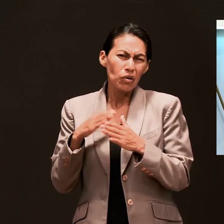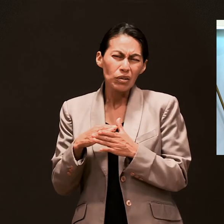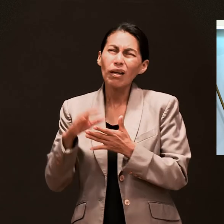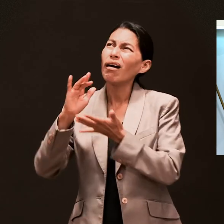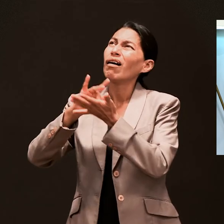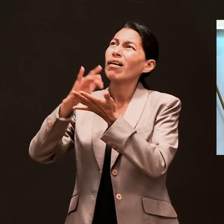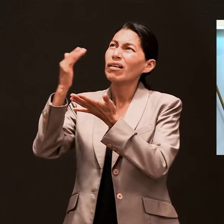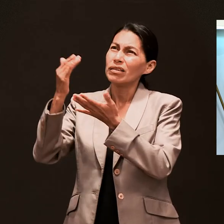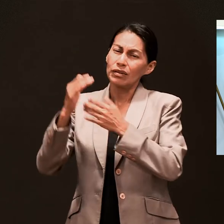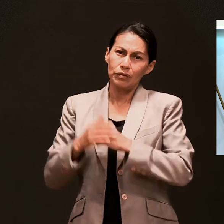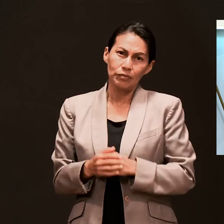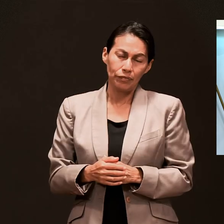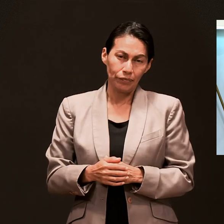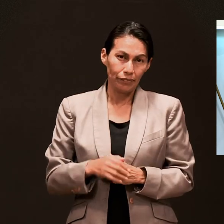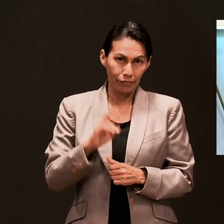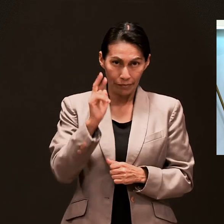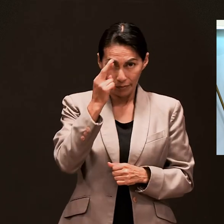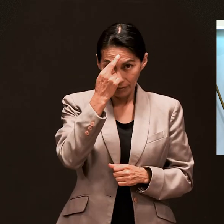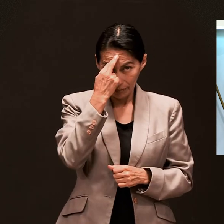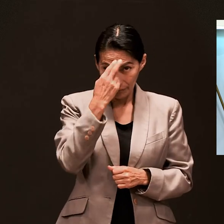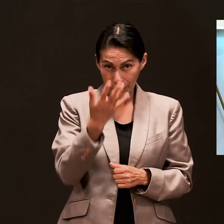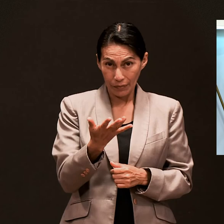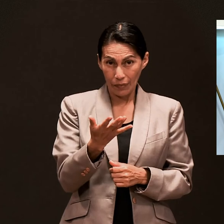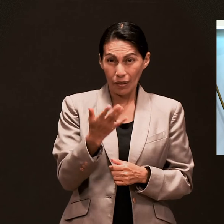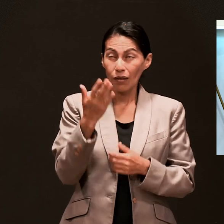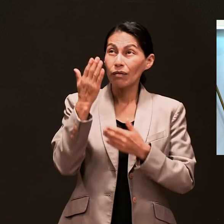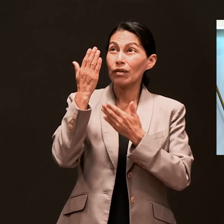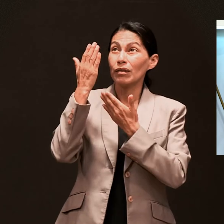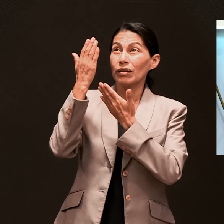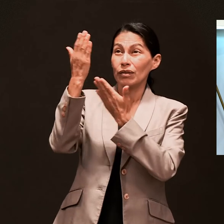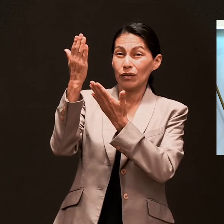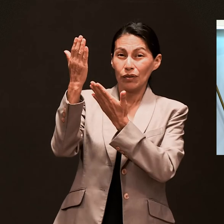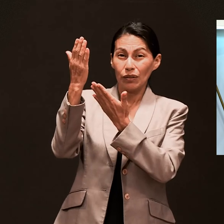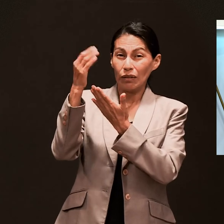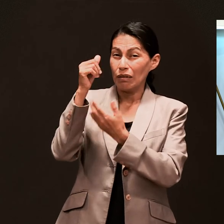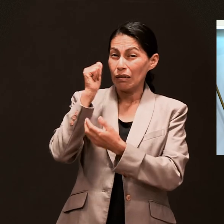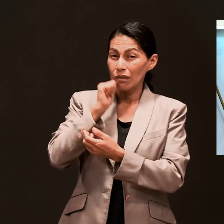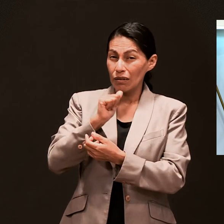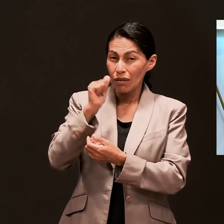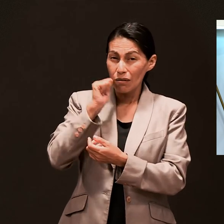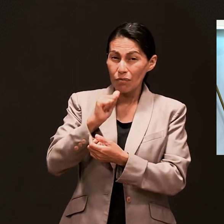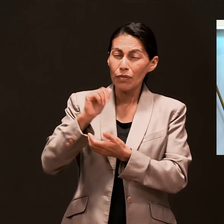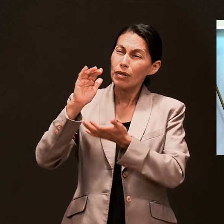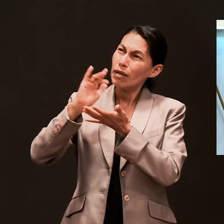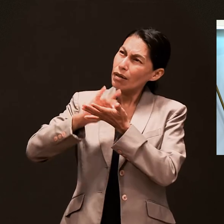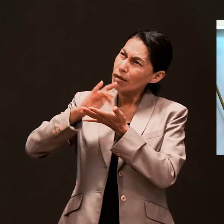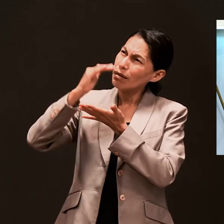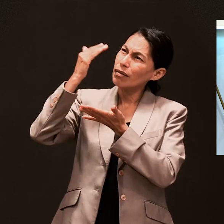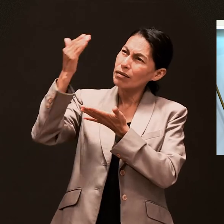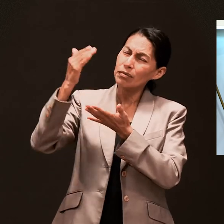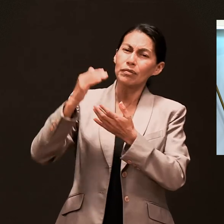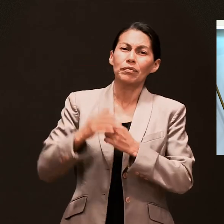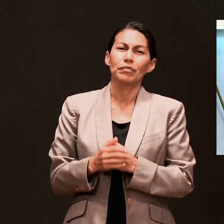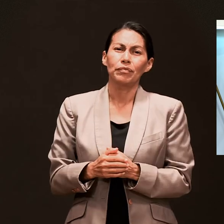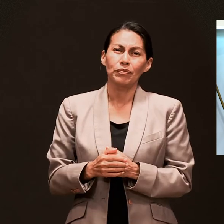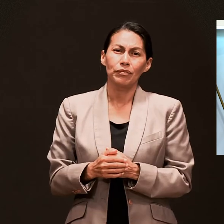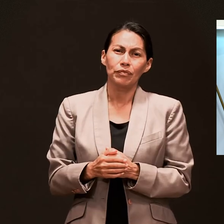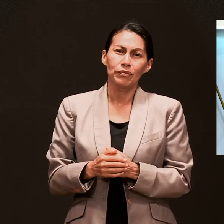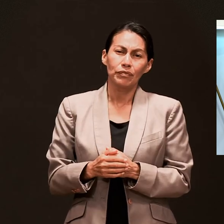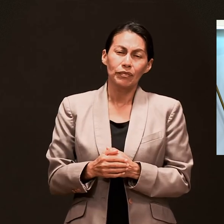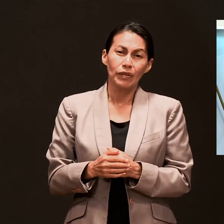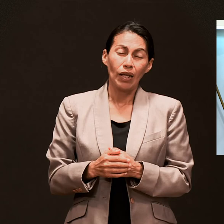a Dios por todos los buenas cosas recuerden ustedes que nuestras peticiones siempre deberían ir acompañadas